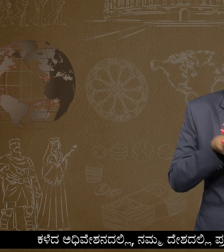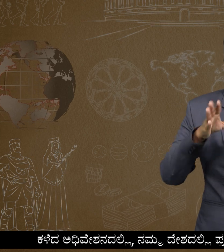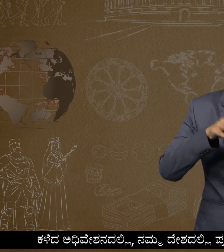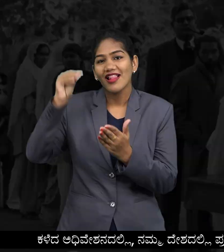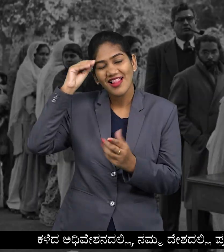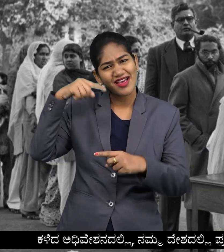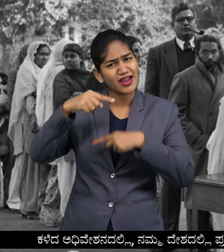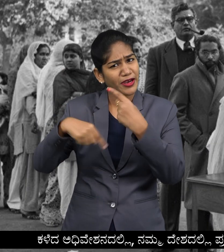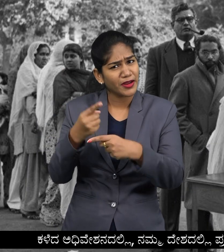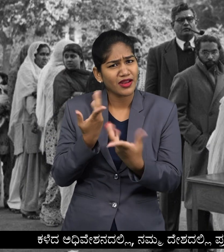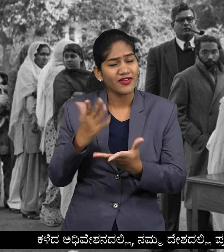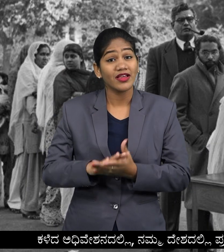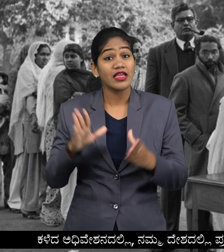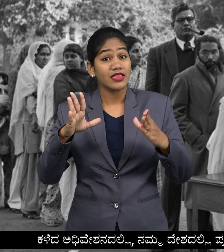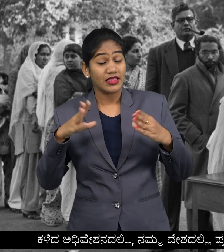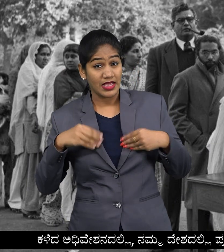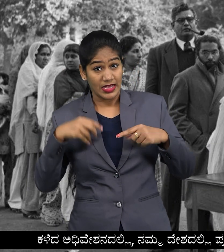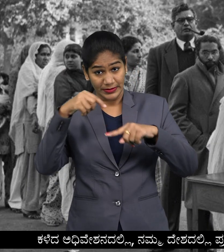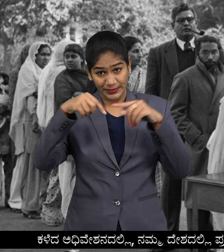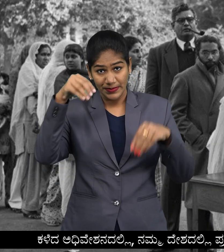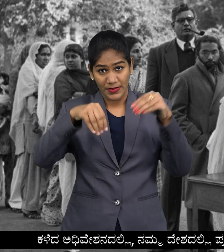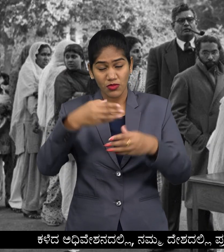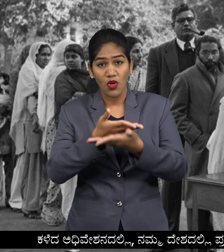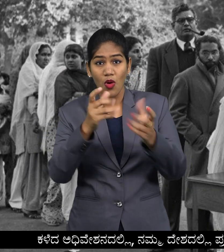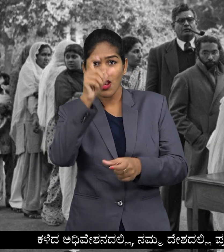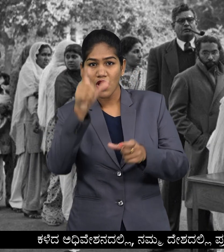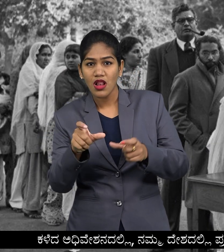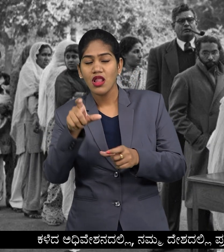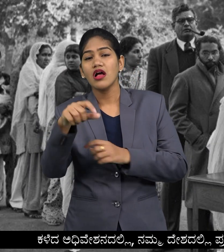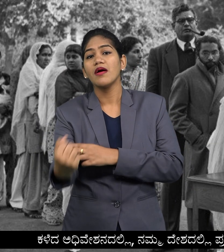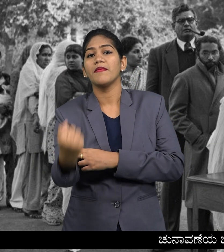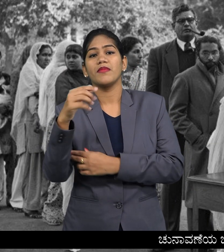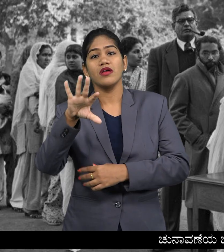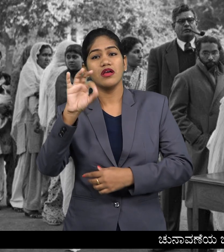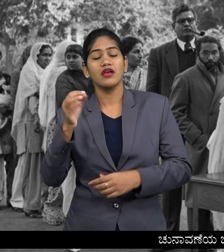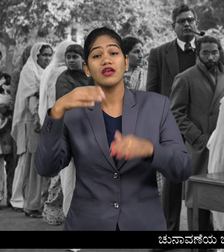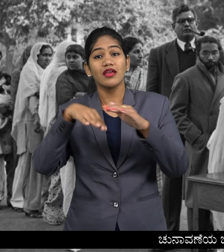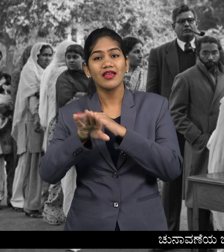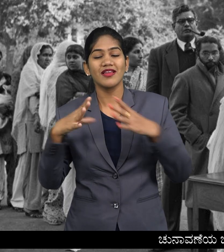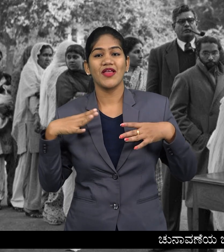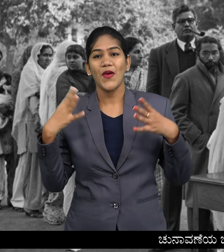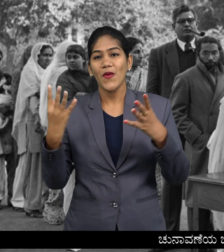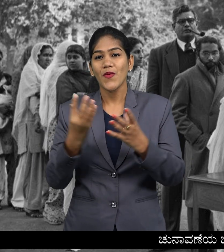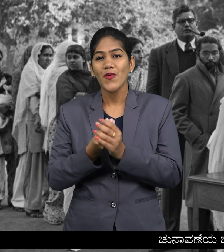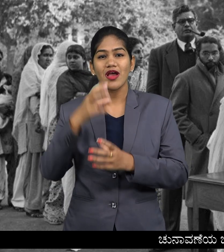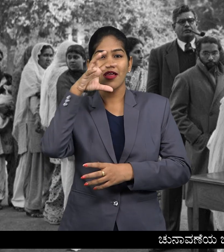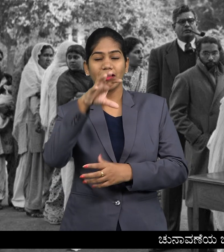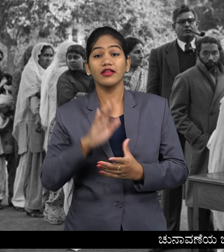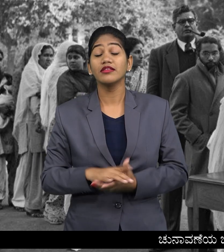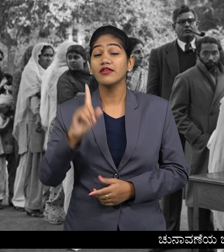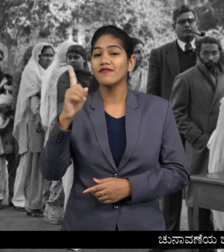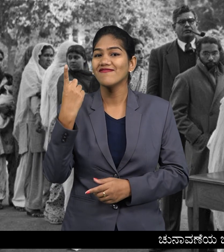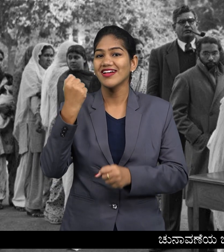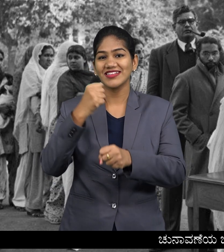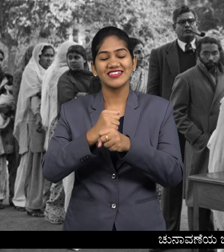ದೇಶದಲ್ಲಿ ಪ್ರಜಾಪ್ರಭುತ್ವದ ಅಳವಡಿಕೆ ಮತ್ತು ಮೊದಲ ಸಾರ್ವತ್ರಿಕ ಚುನಾವಣೆಯ ಬಗ್ಗೆ ನಾವು ಕಲಿತಿದ್ದೇವೆ.